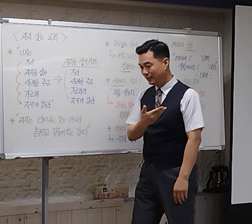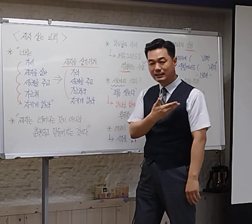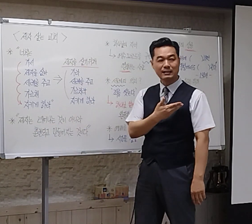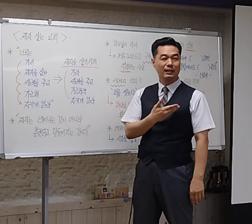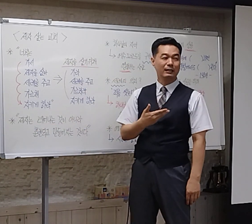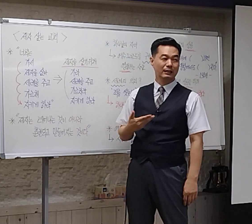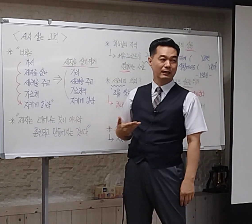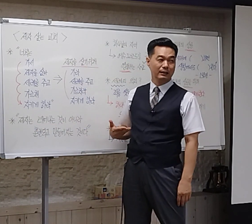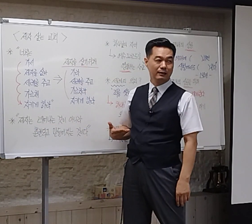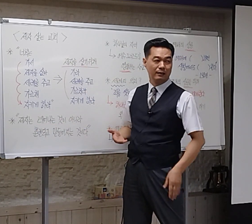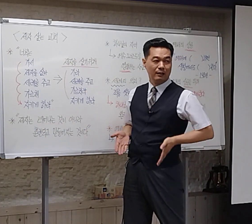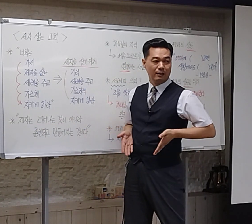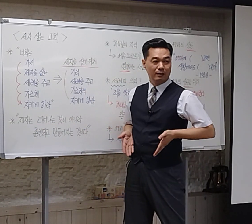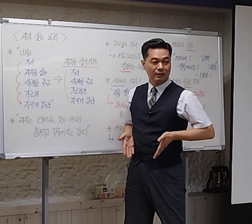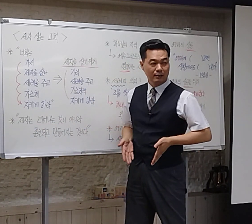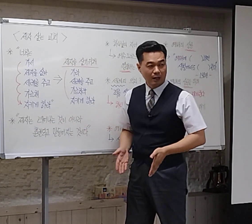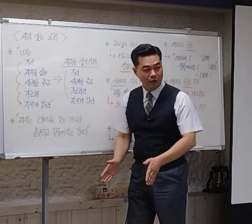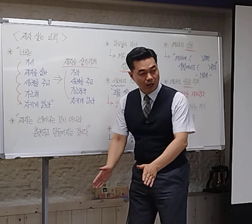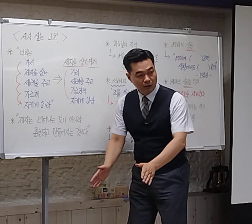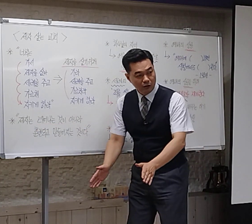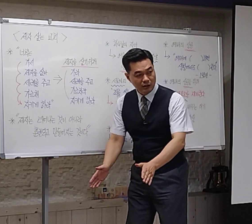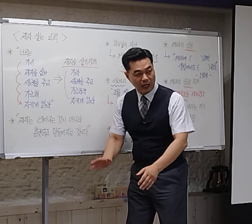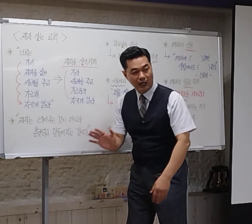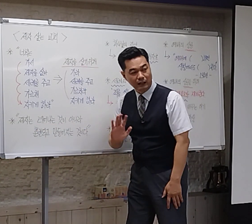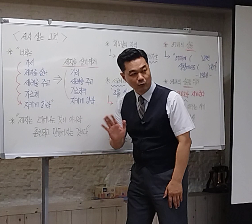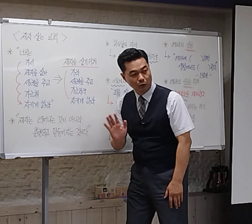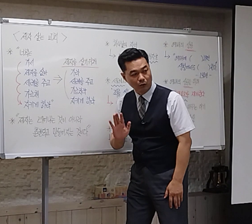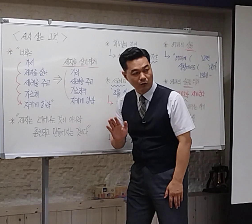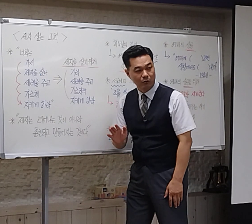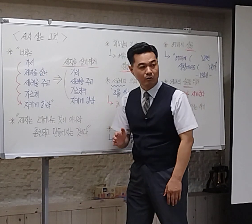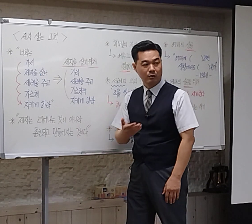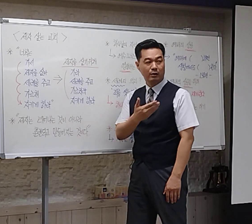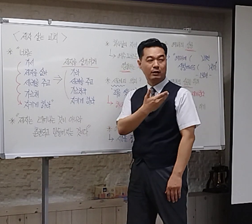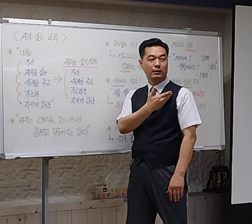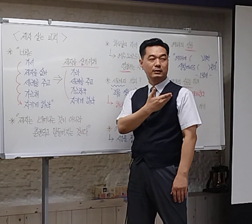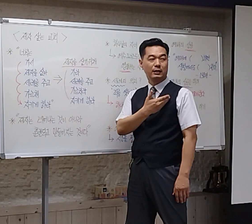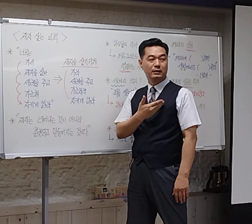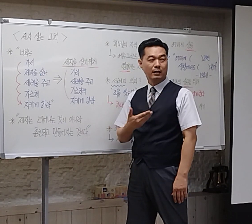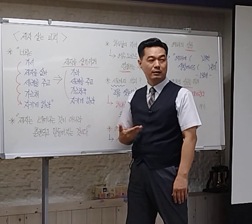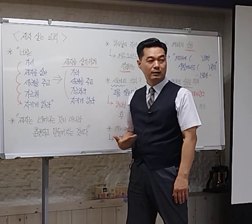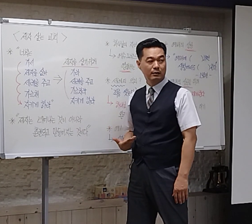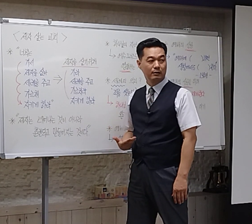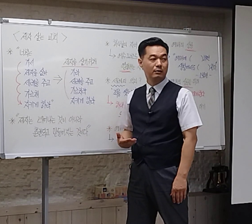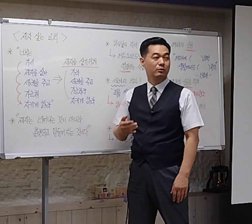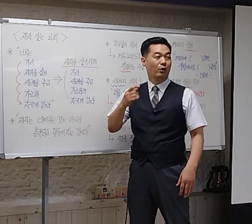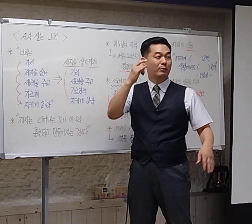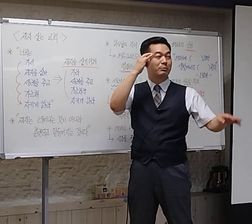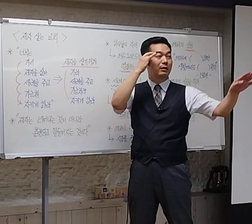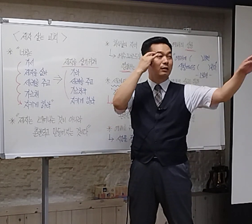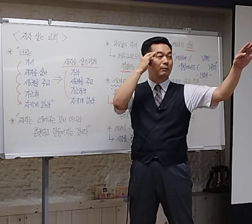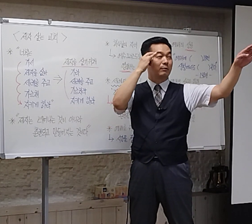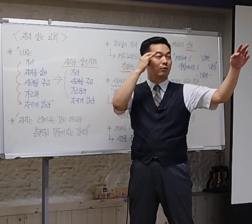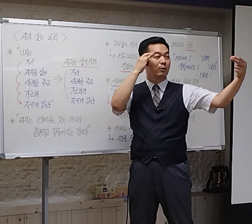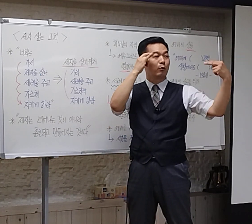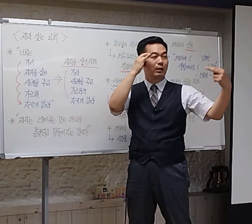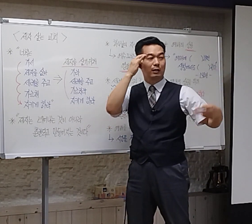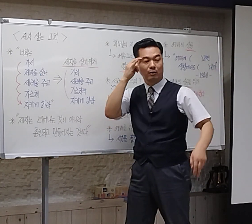제자는 태어나는 것이 아니고 제자는 조남희 집사님 여기 보라니까요.